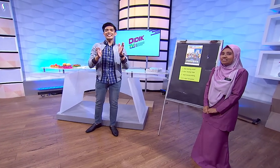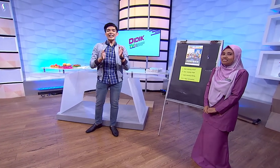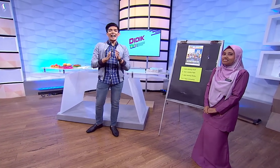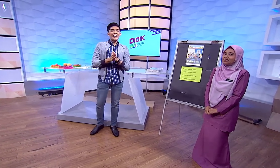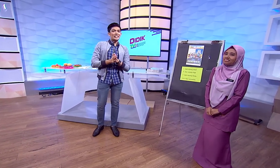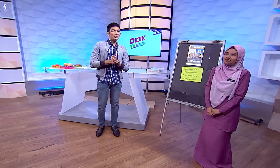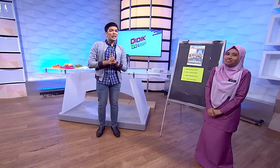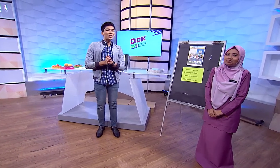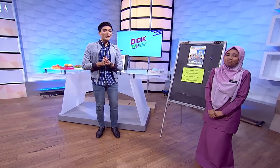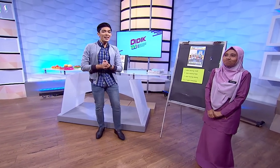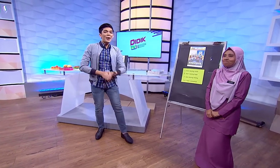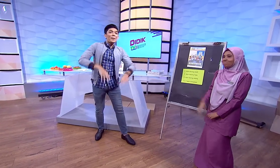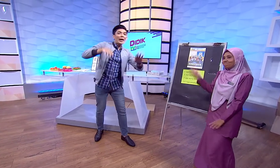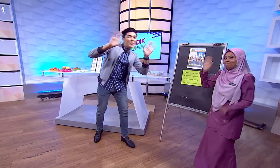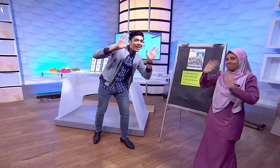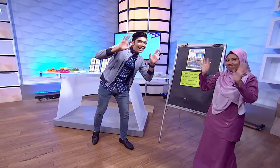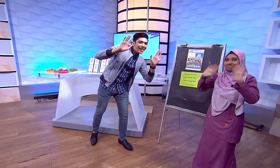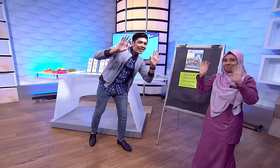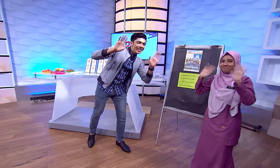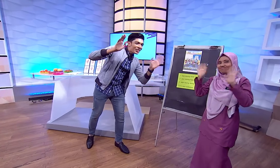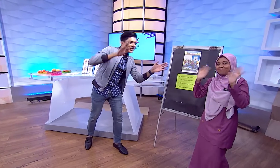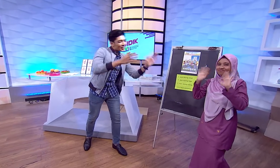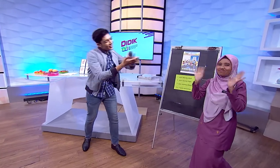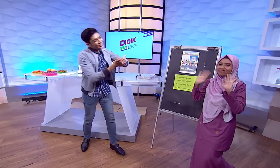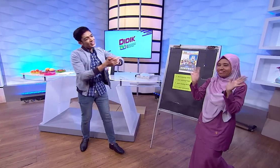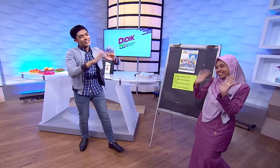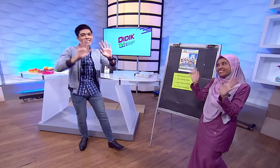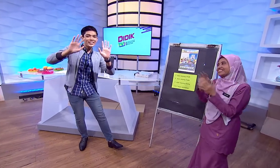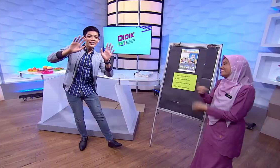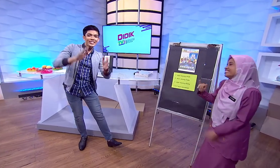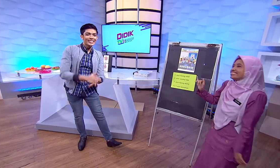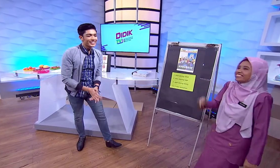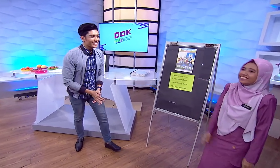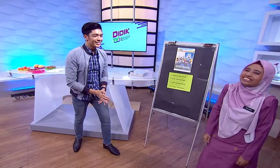Assalamualaikum dan bye see you